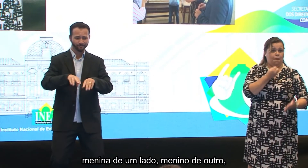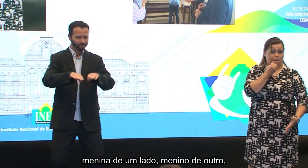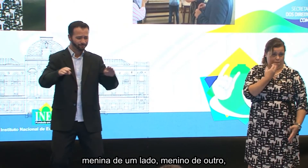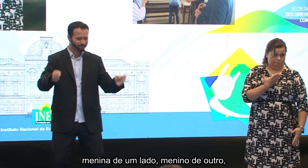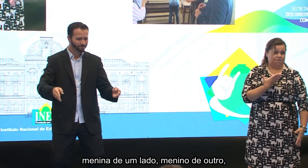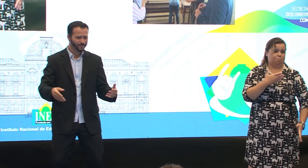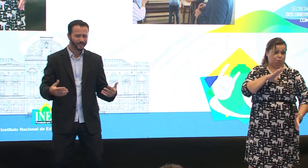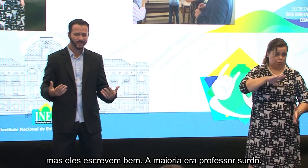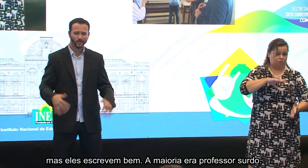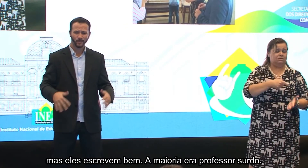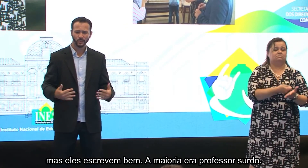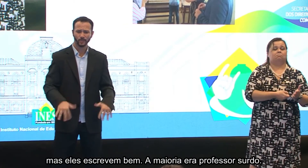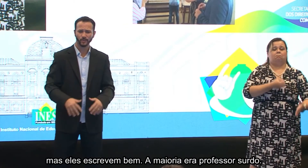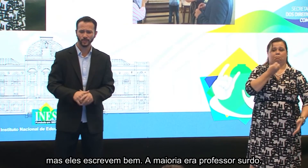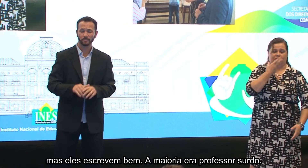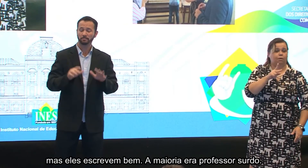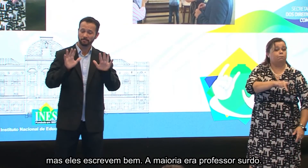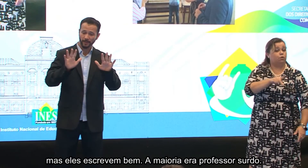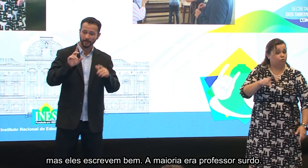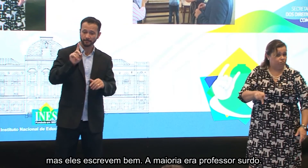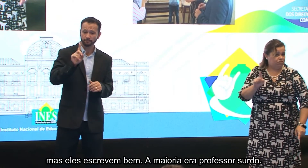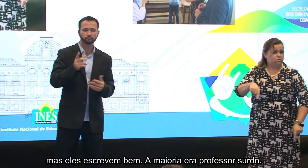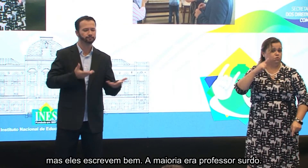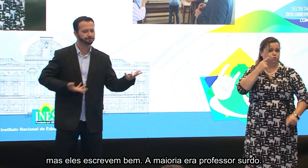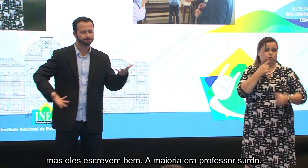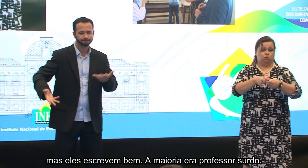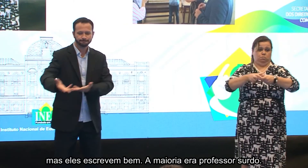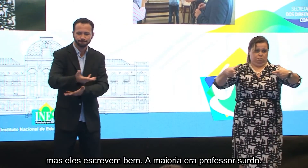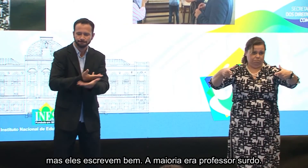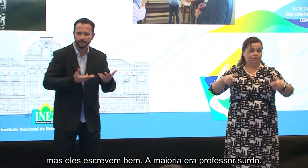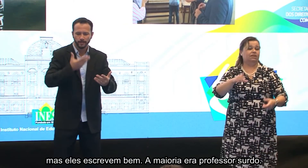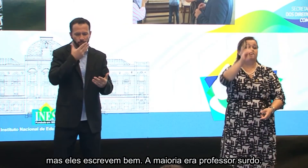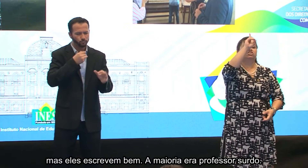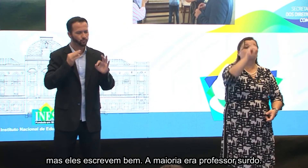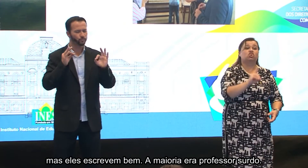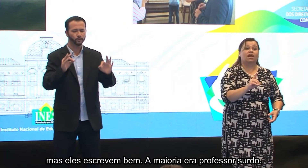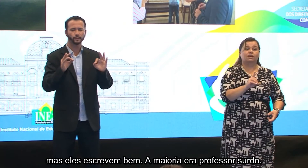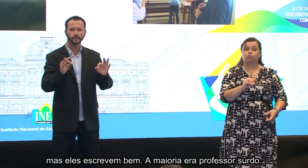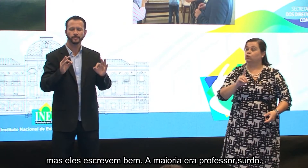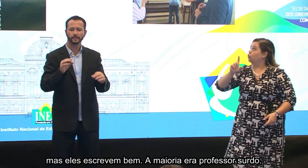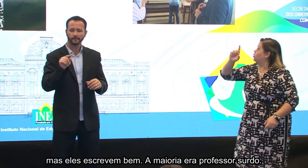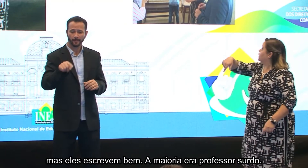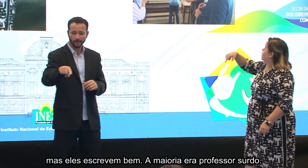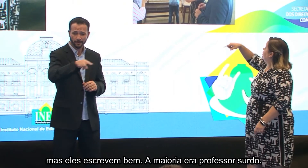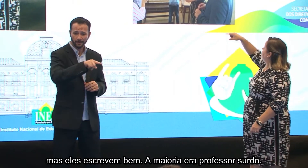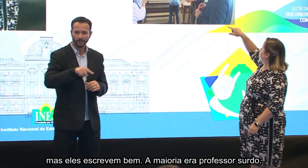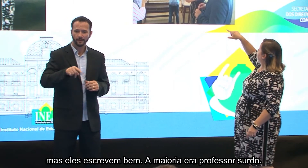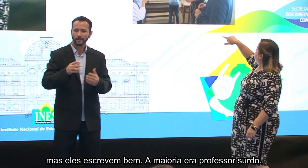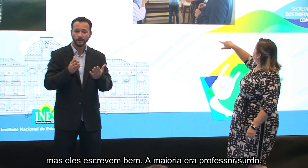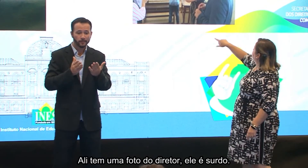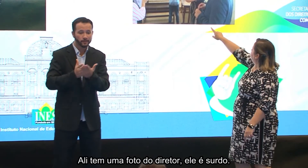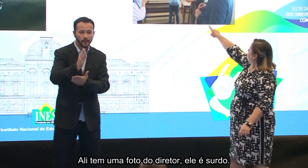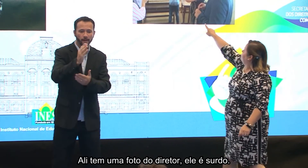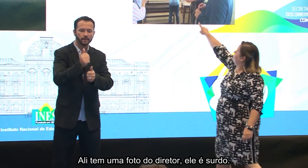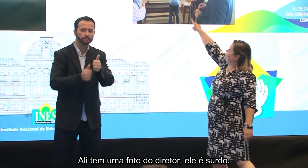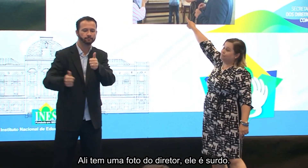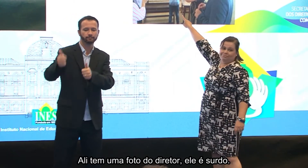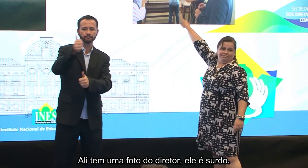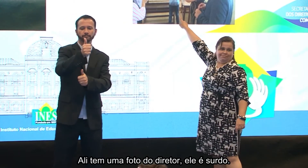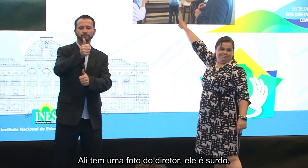outro. Mas eles escrevem bem. E a maioria era professor surdo. Ali tem uma foto do diretor,